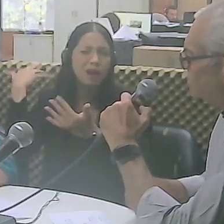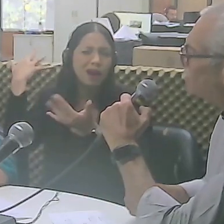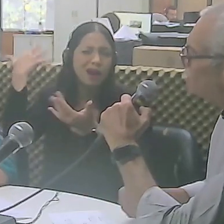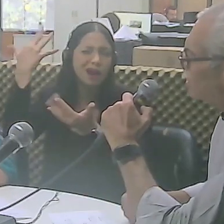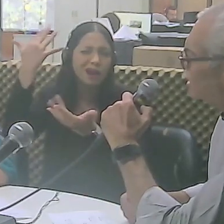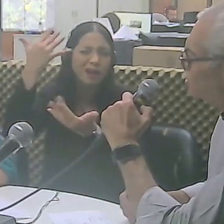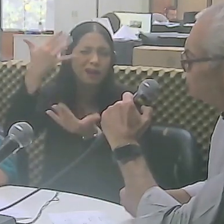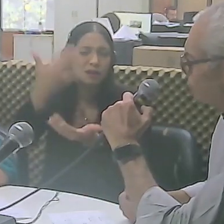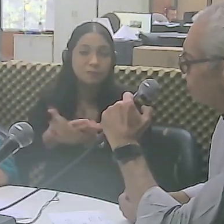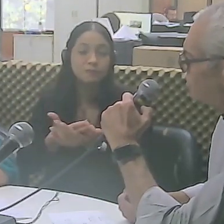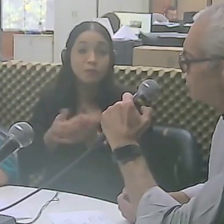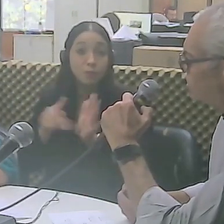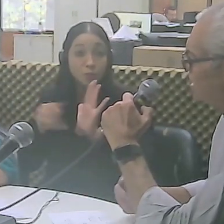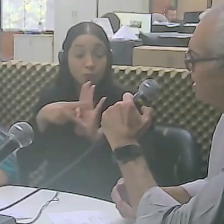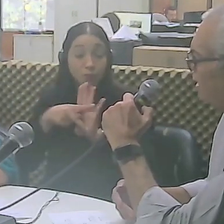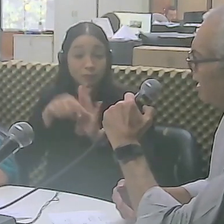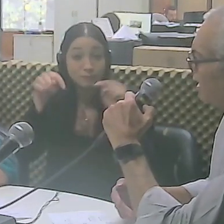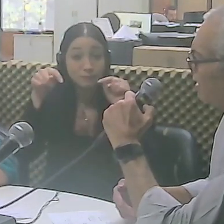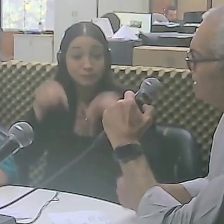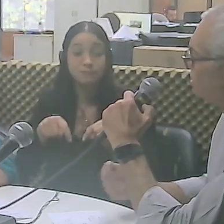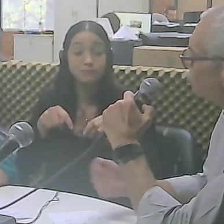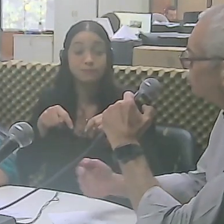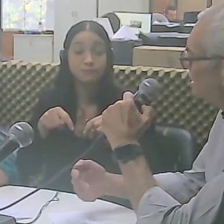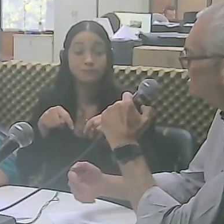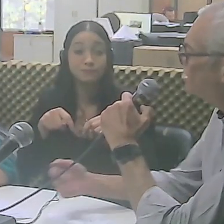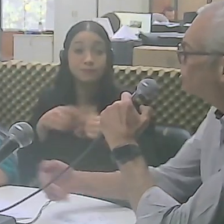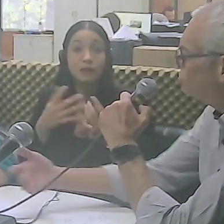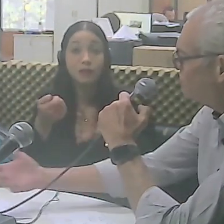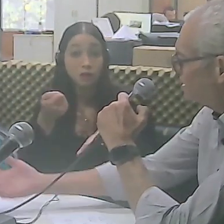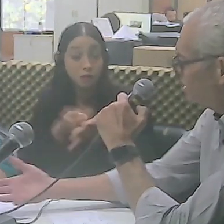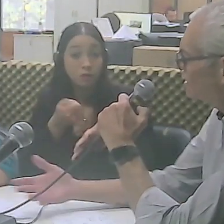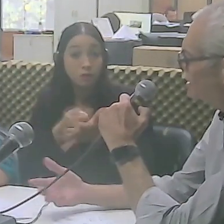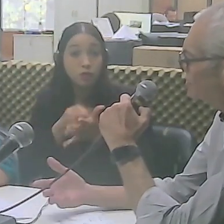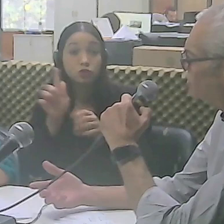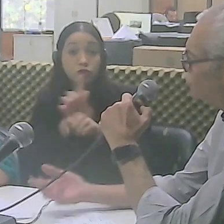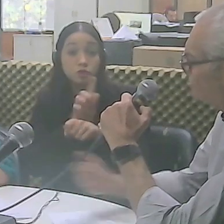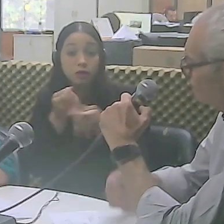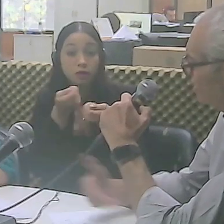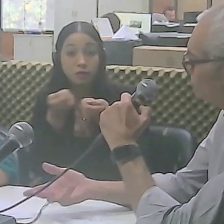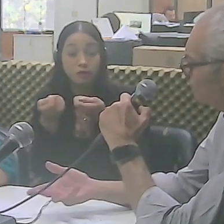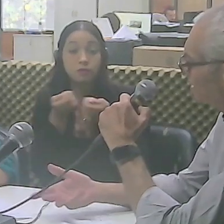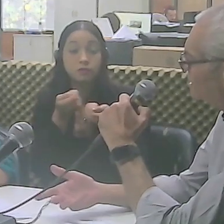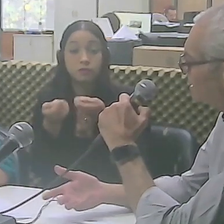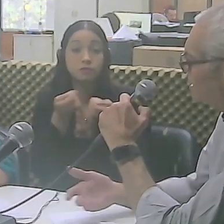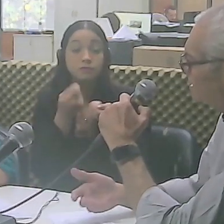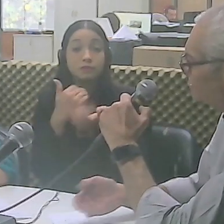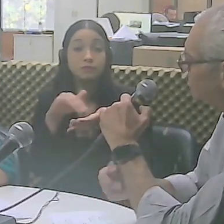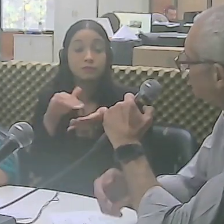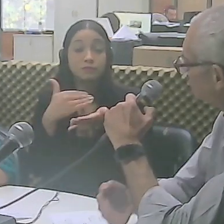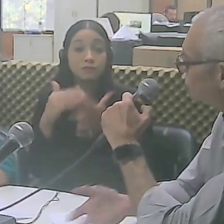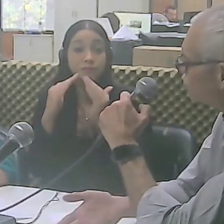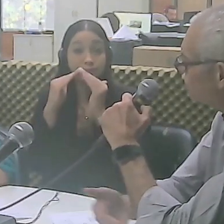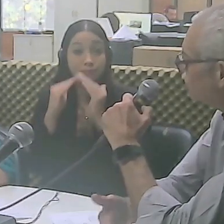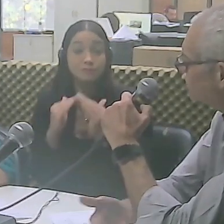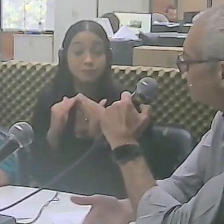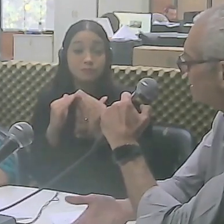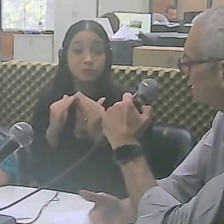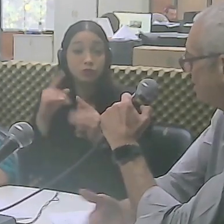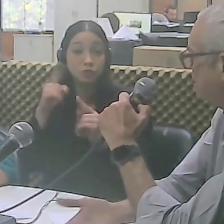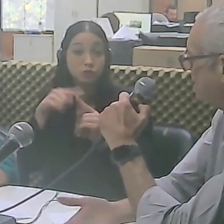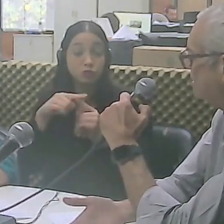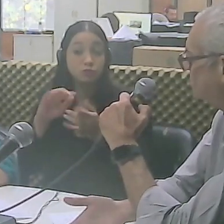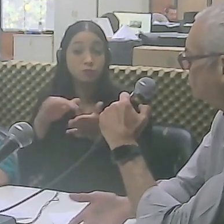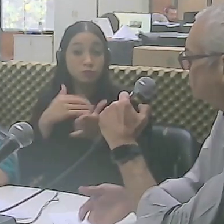programas habitacionais próprios, e isso exige uma gestão. Isso é feito pela Secretaria de Habitação nos moldes